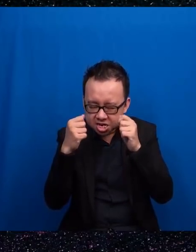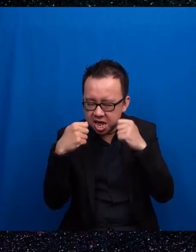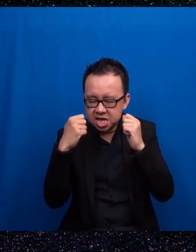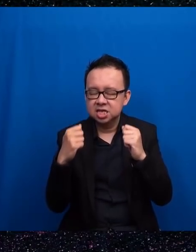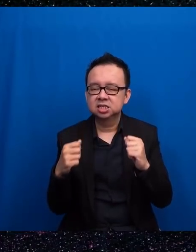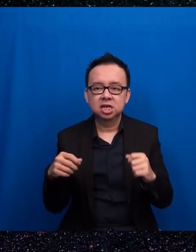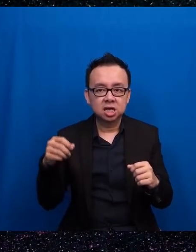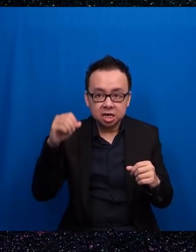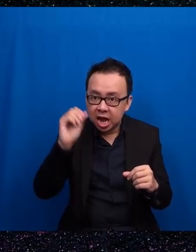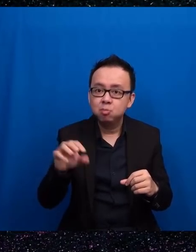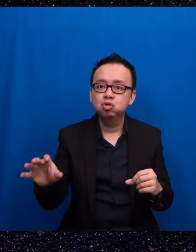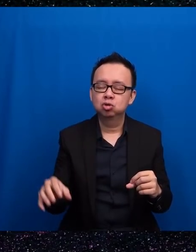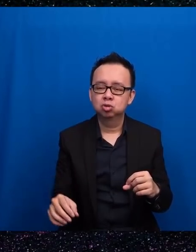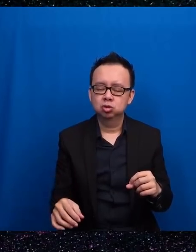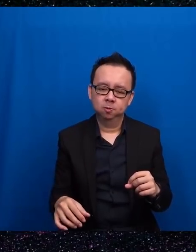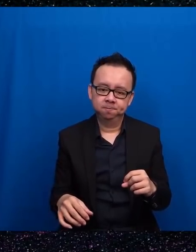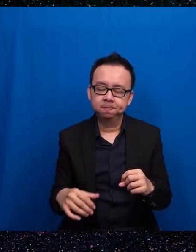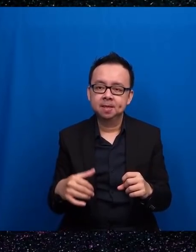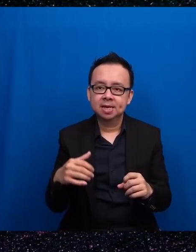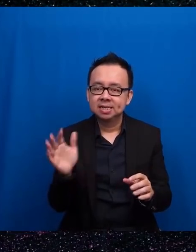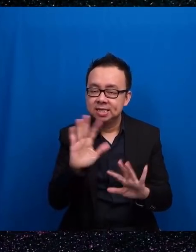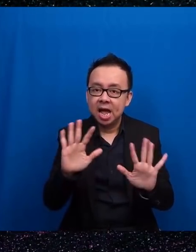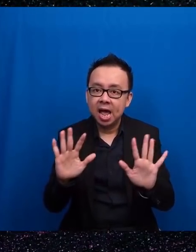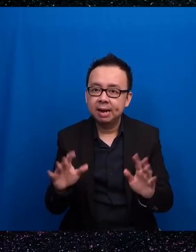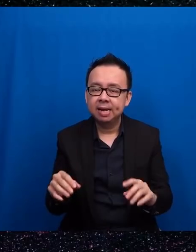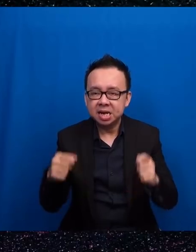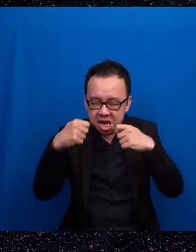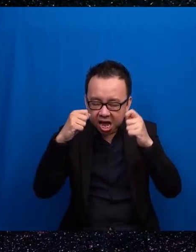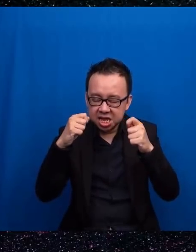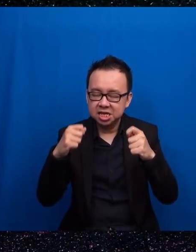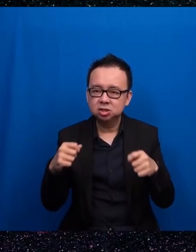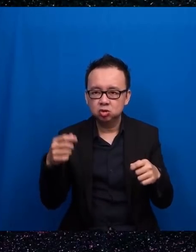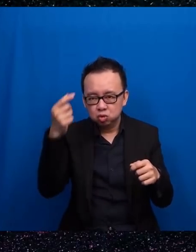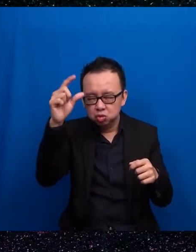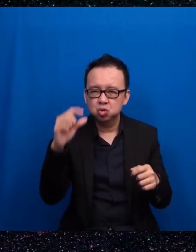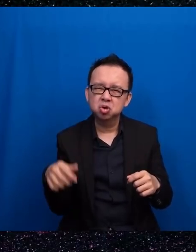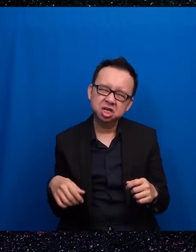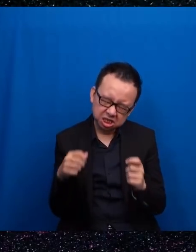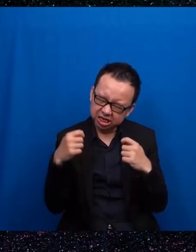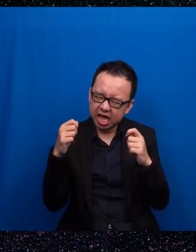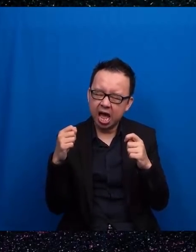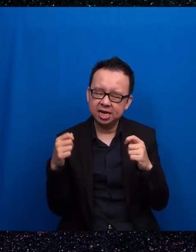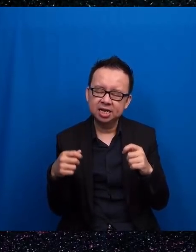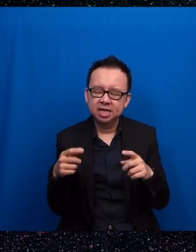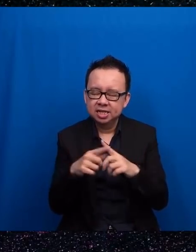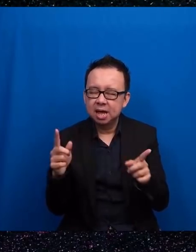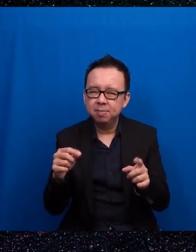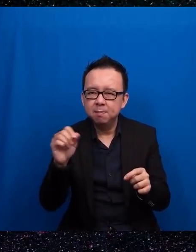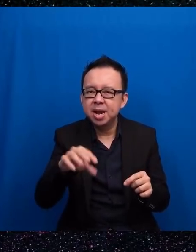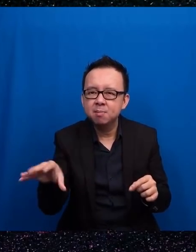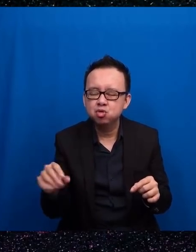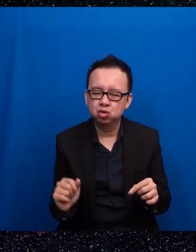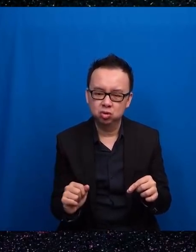sekalian. Jangan nangisnya itu meratapi kepahitan. Yang itu ya nggak ditabung di dalam kirbat Tuhan.